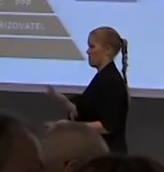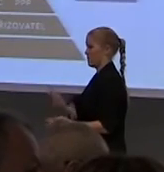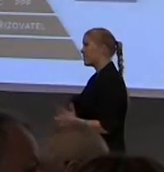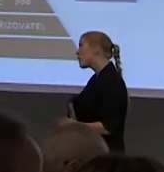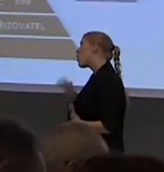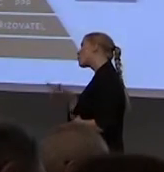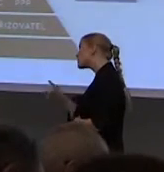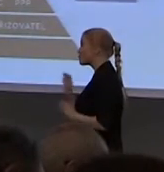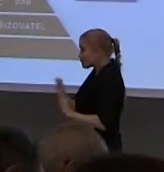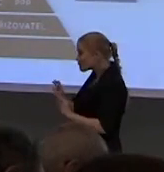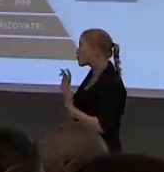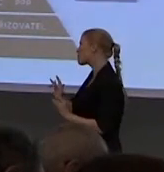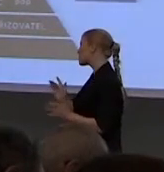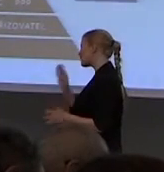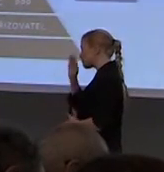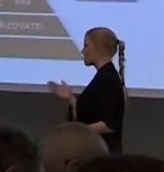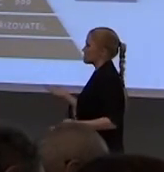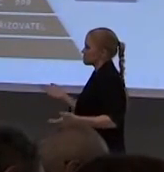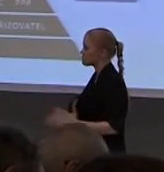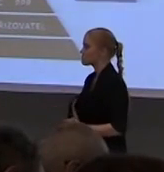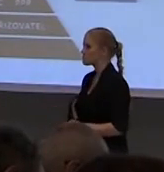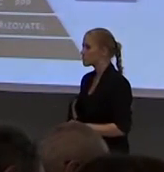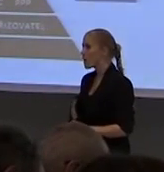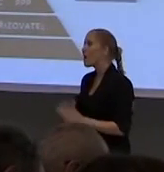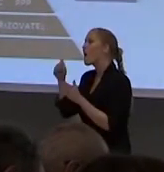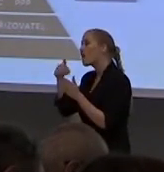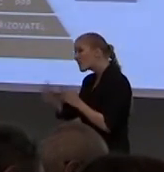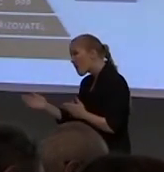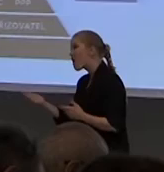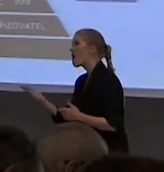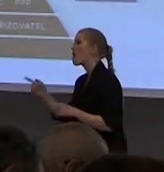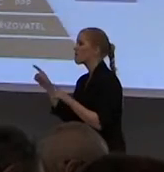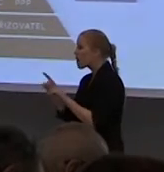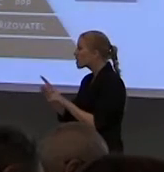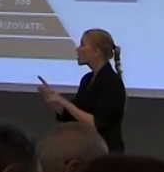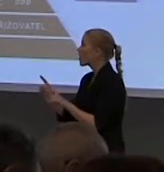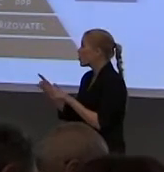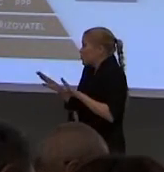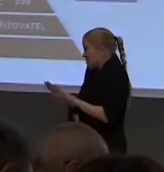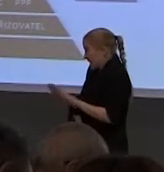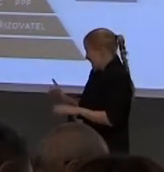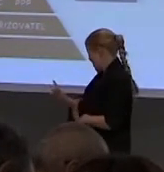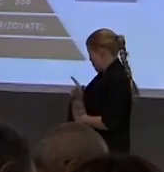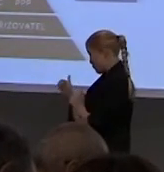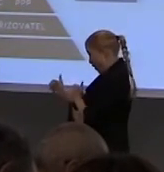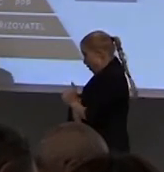nikdy je to tak jako otrava. A pak ještě věc, která si myslím,